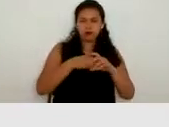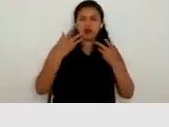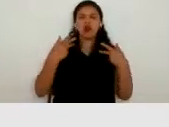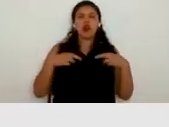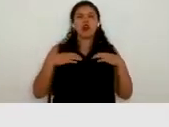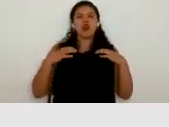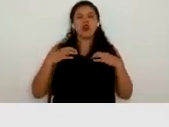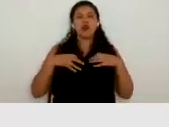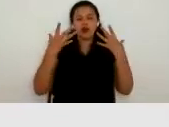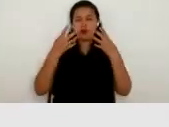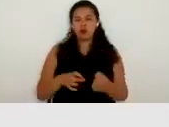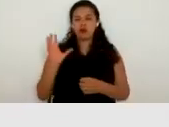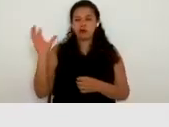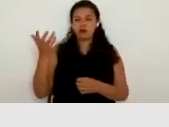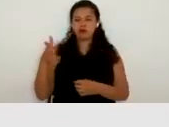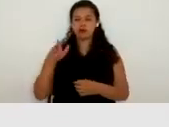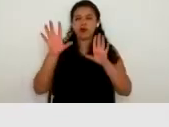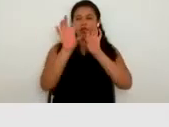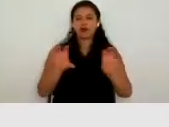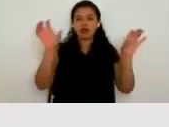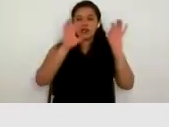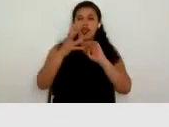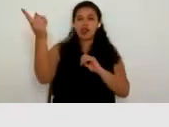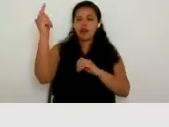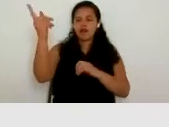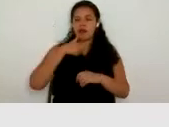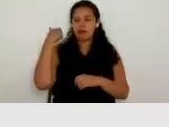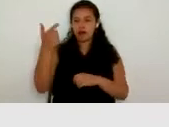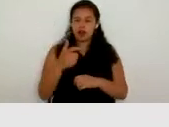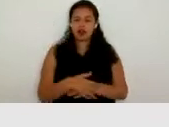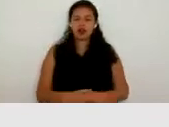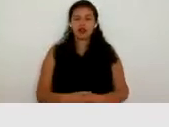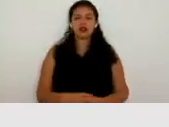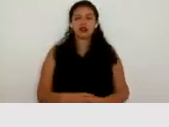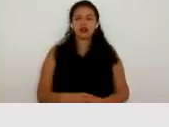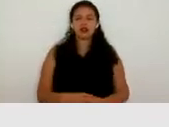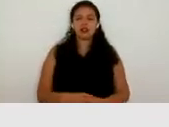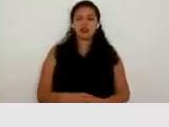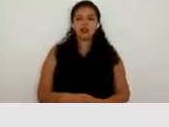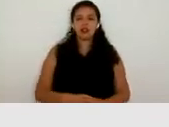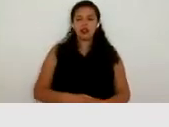computadora televisión por cable y tienen una membresía